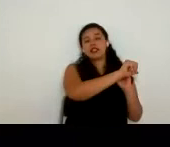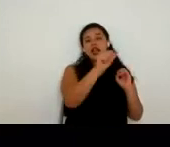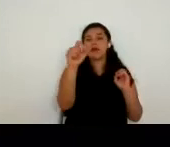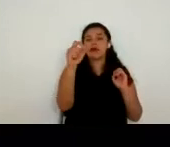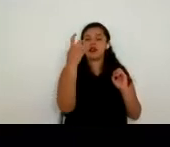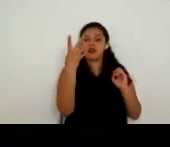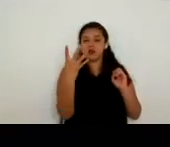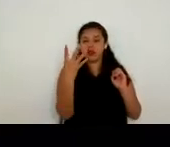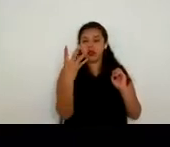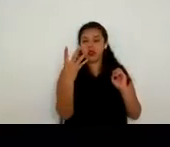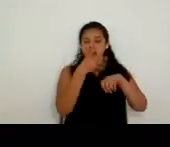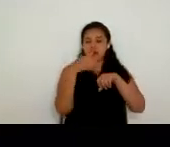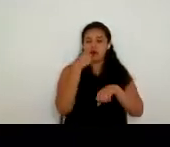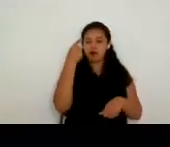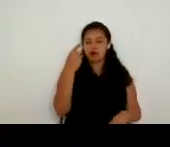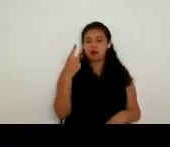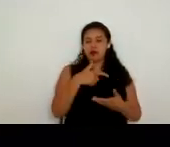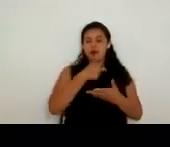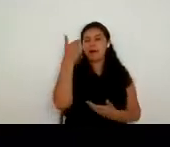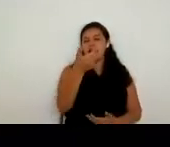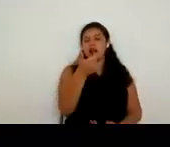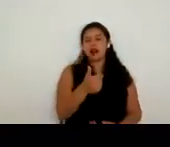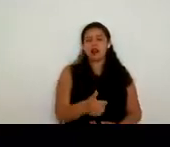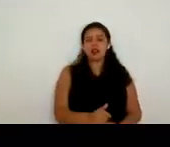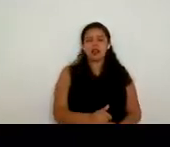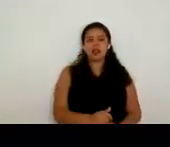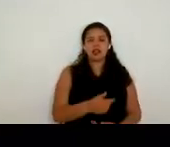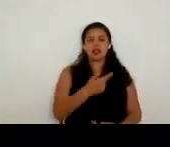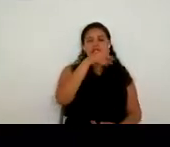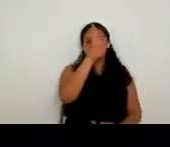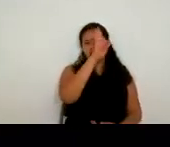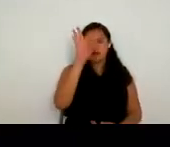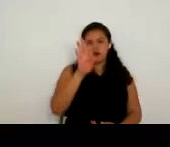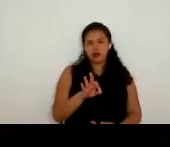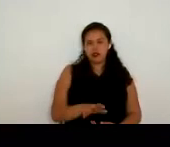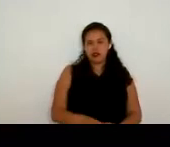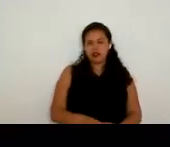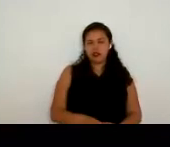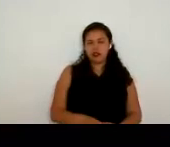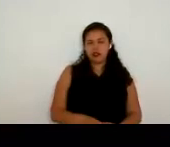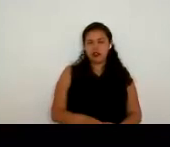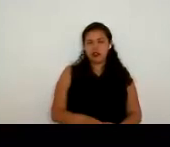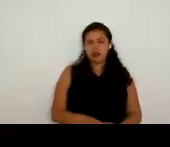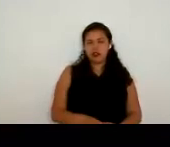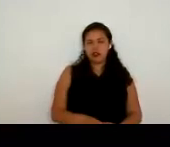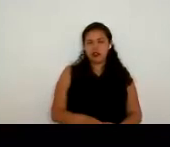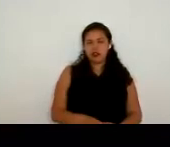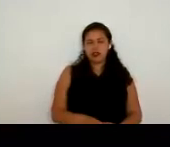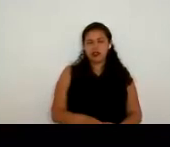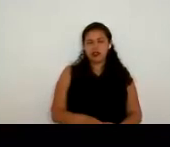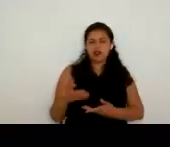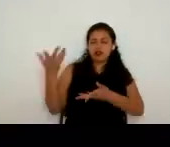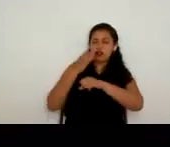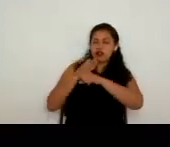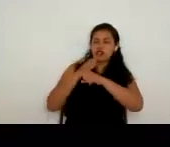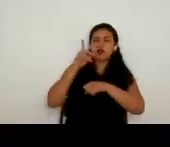en el número 1 pues paga un 7% se nota que ahorita los pero mañana no